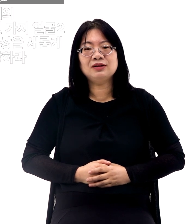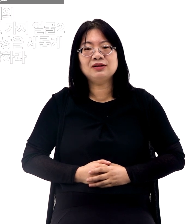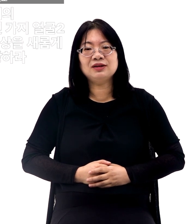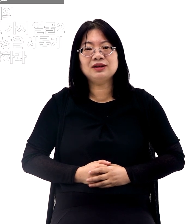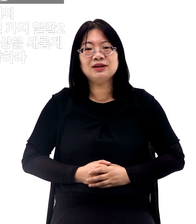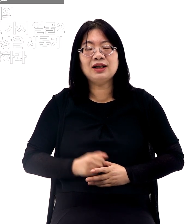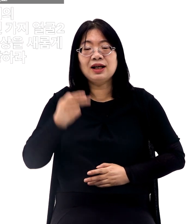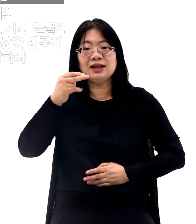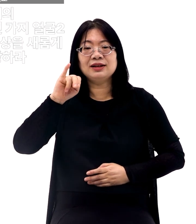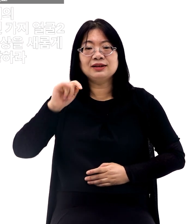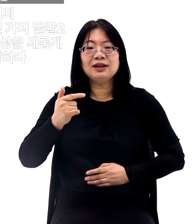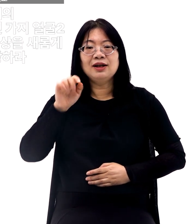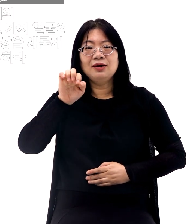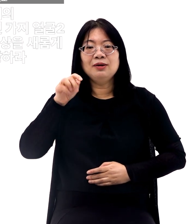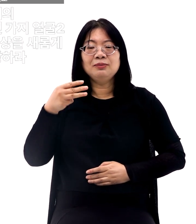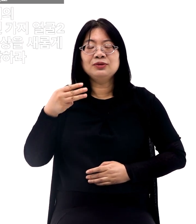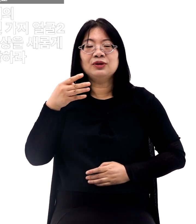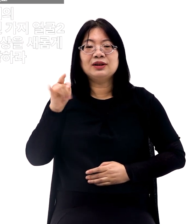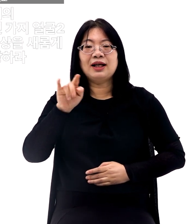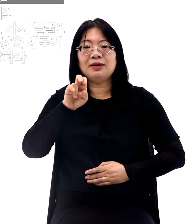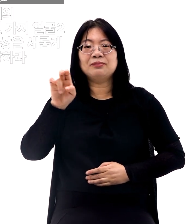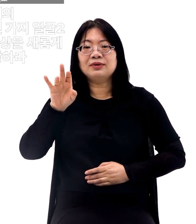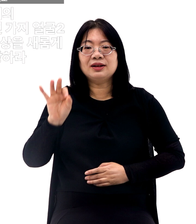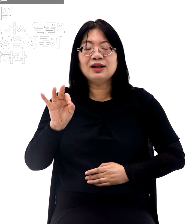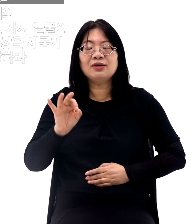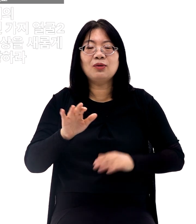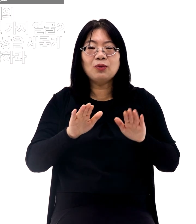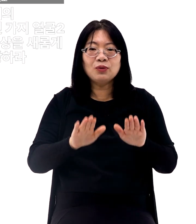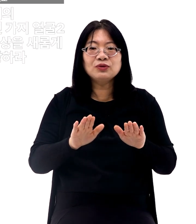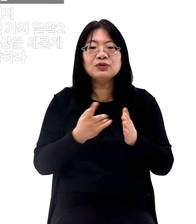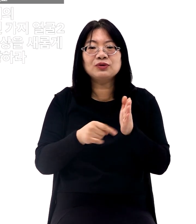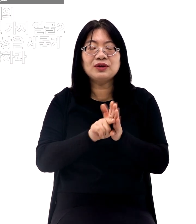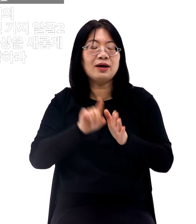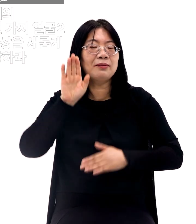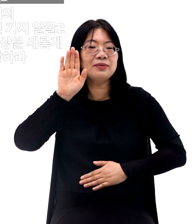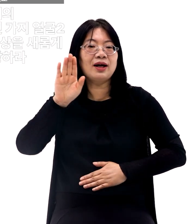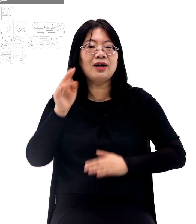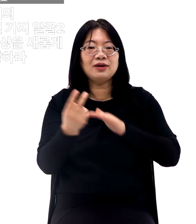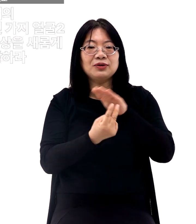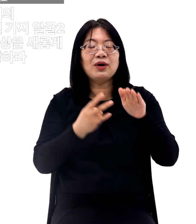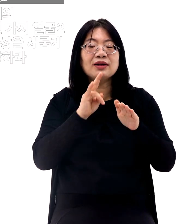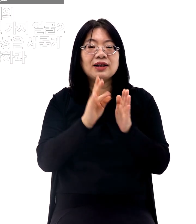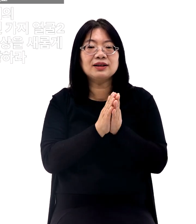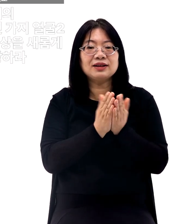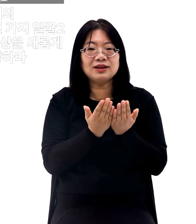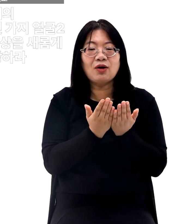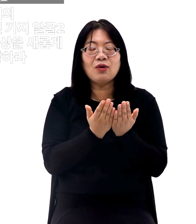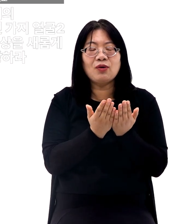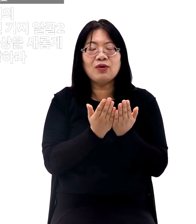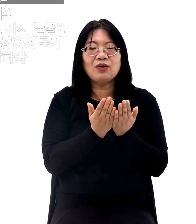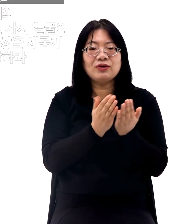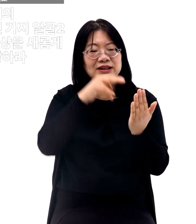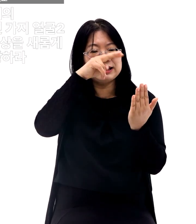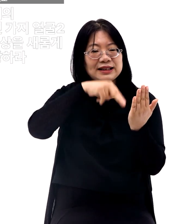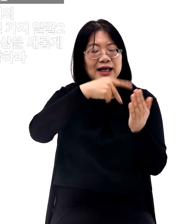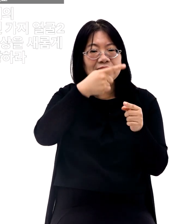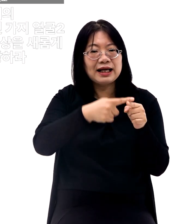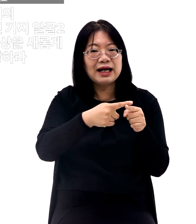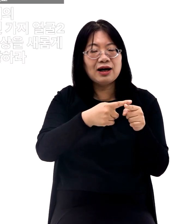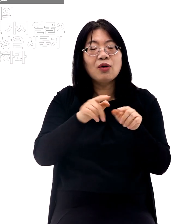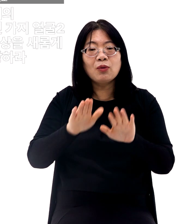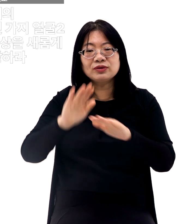딘 플레밍의 오늘을 위한 미래라는 요한계시록 책을 읽다가 이 챕터를 준비하면서 그